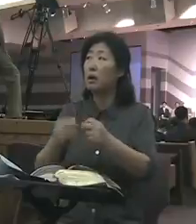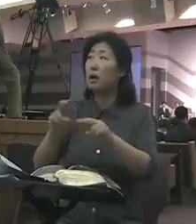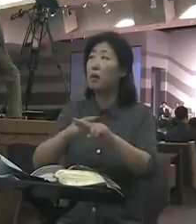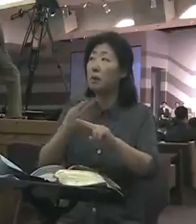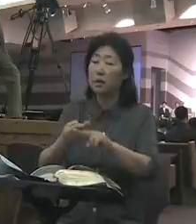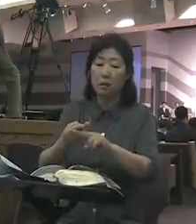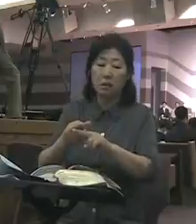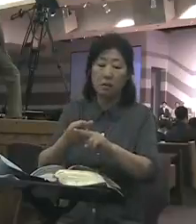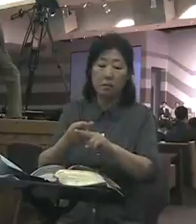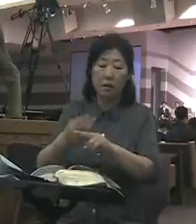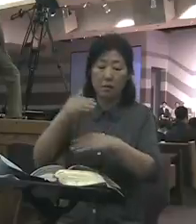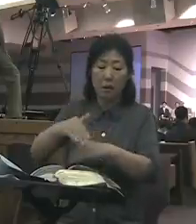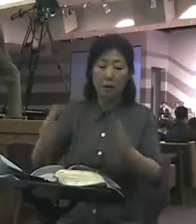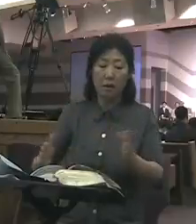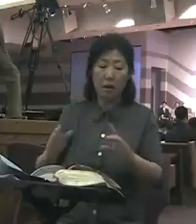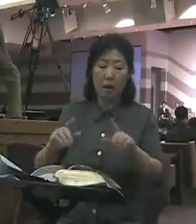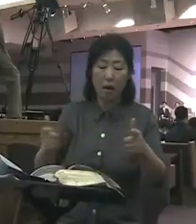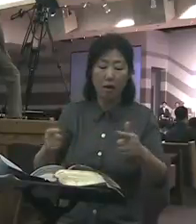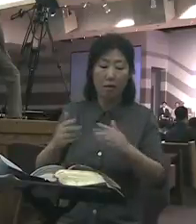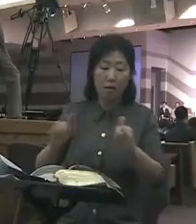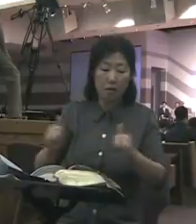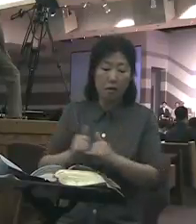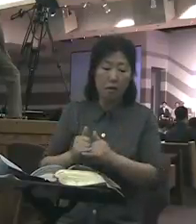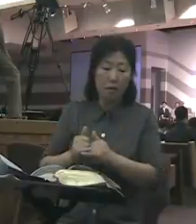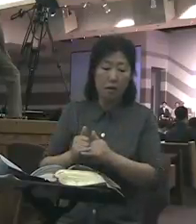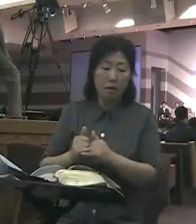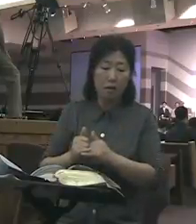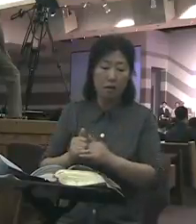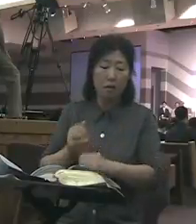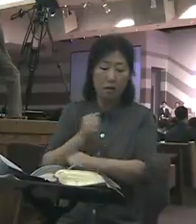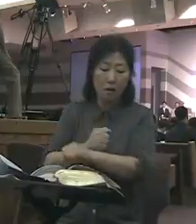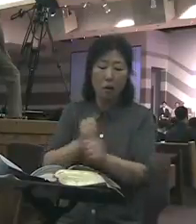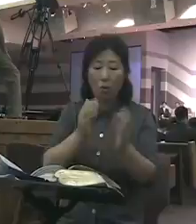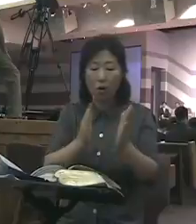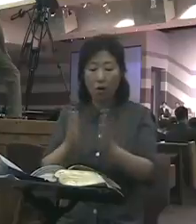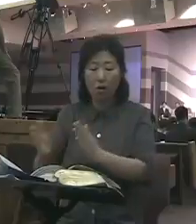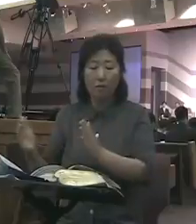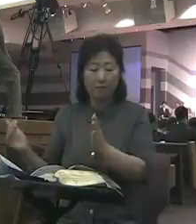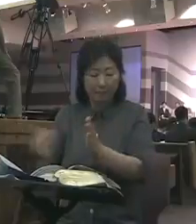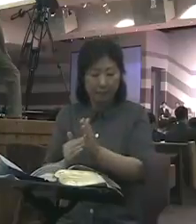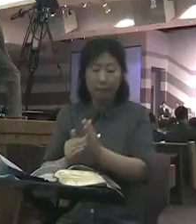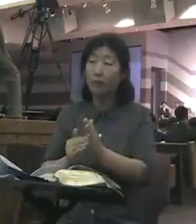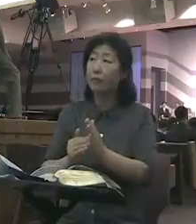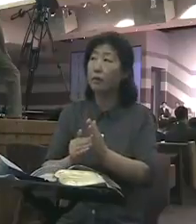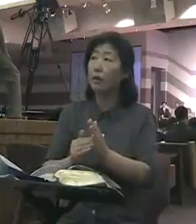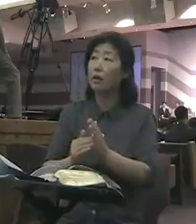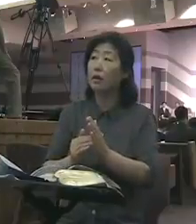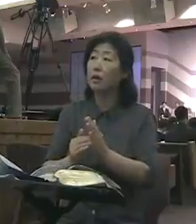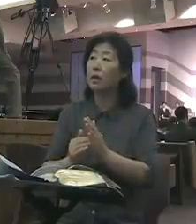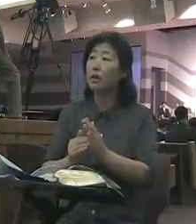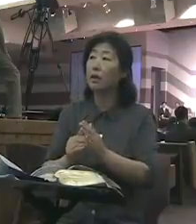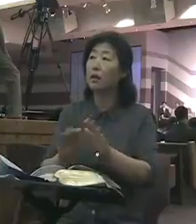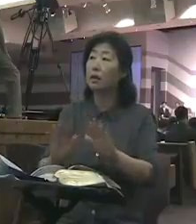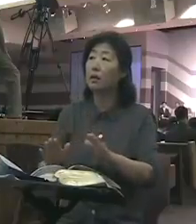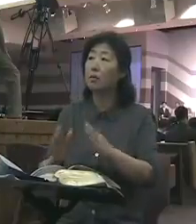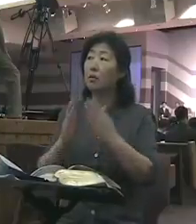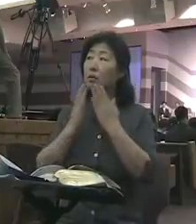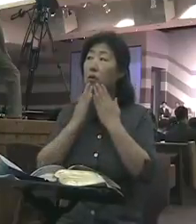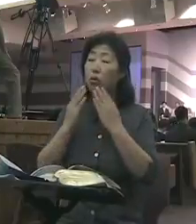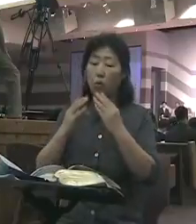분들 은사 배치반까지 하셔야 과정을 다 마치는 거 아시죠? 이번 토요일날 기회를 잘 활용하셔가지고